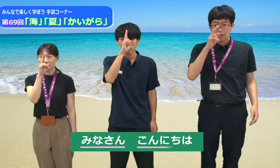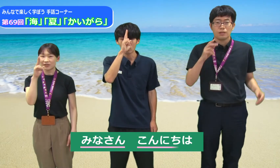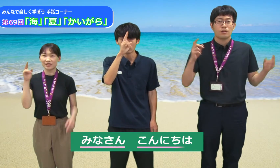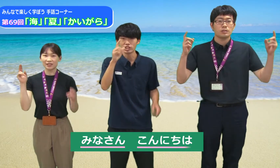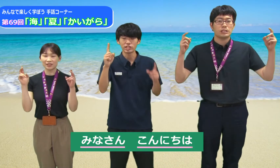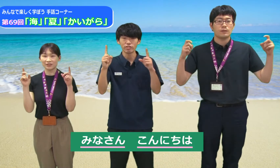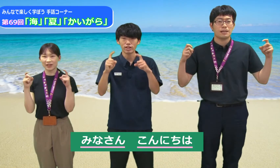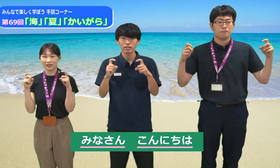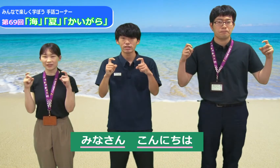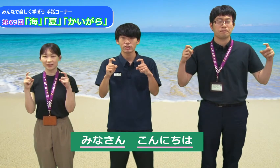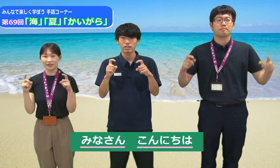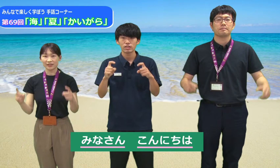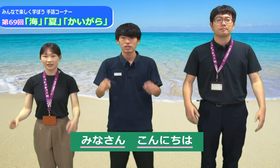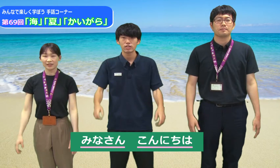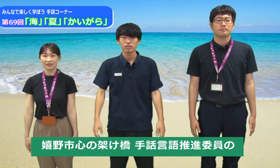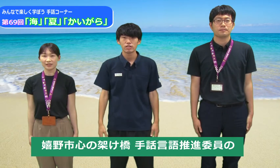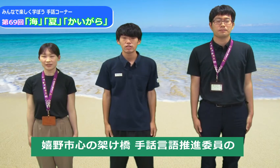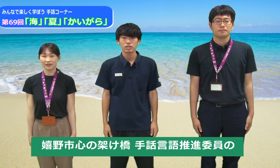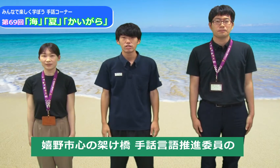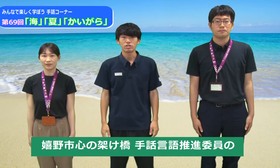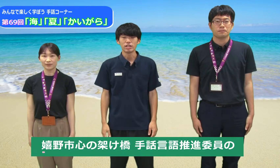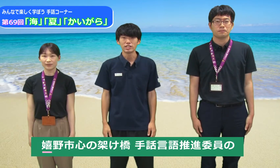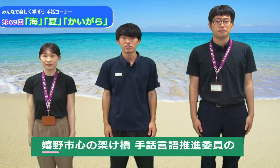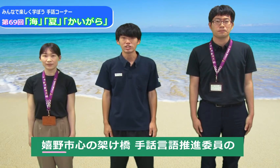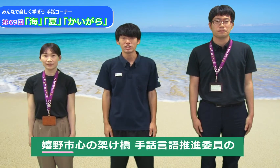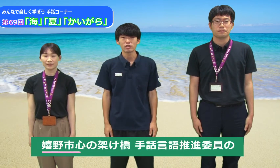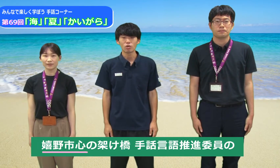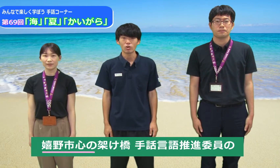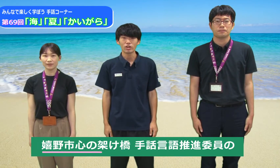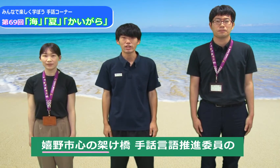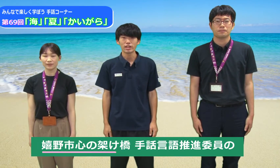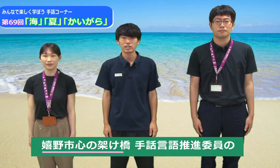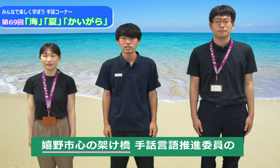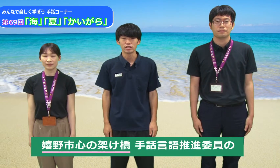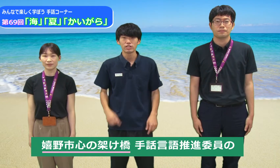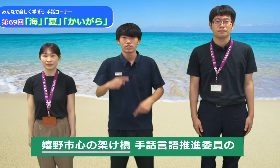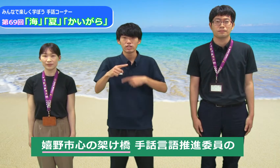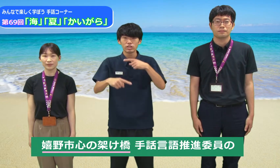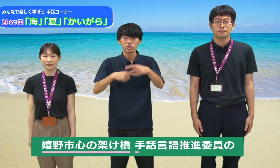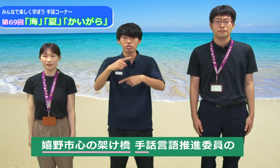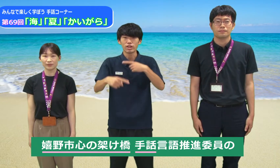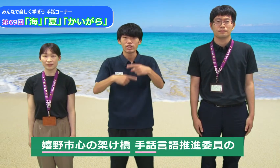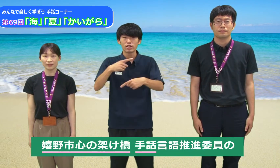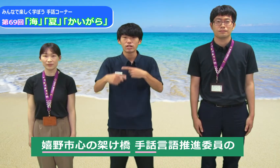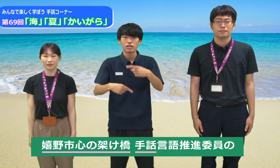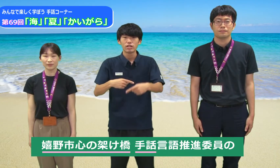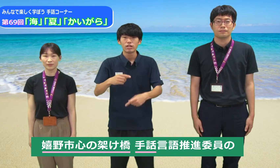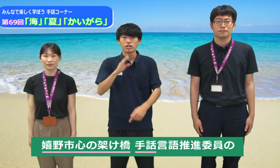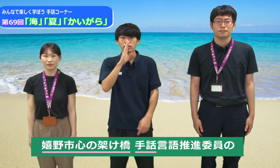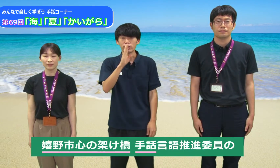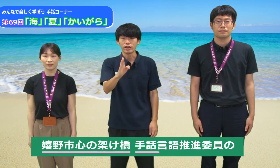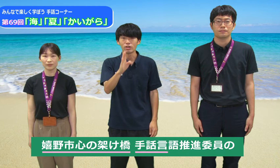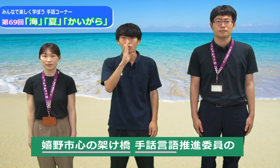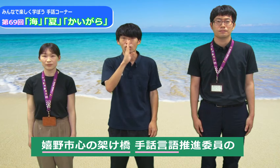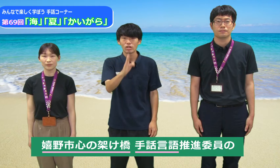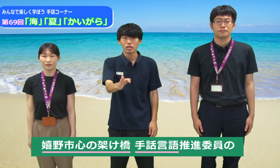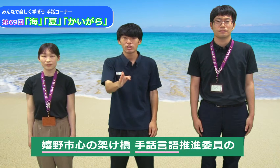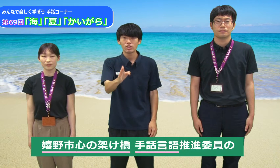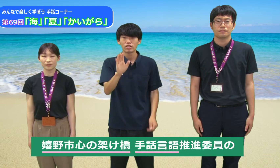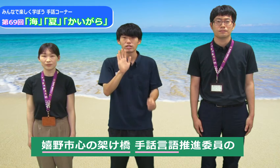こんにちは。嬉野市心の架け橋手話言語